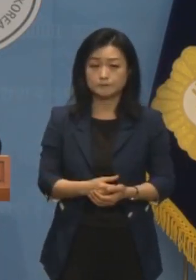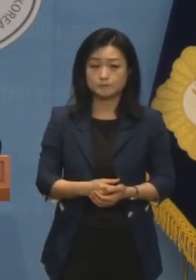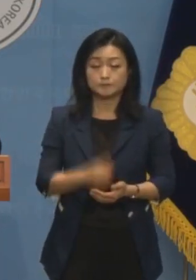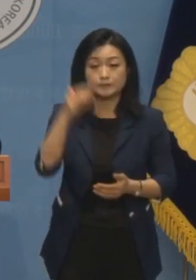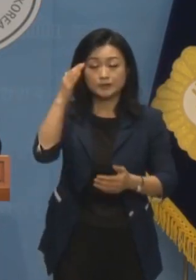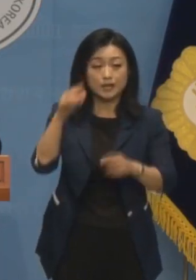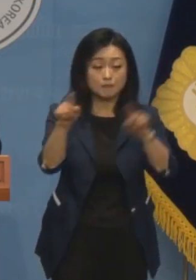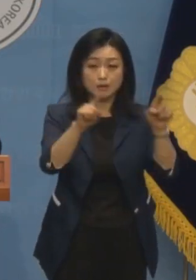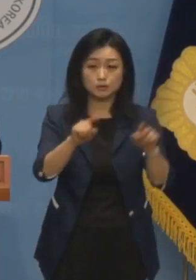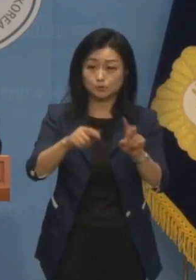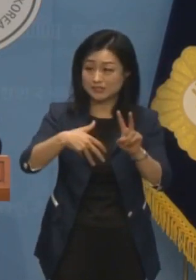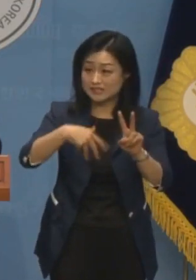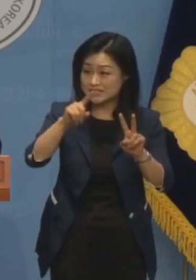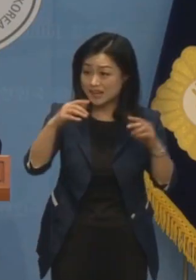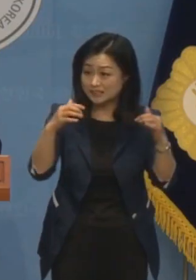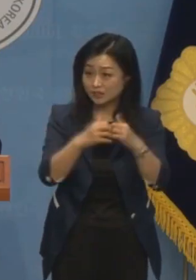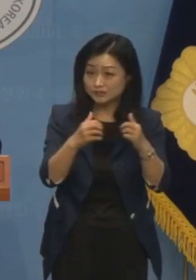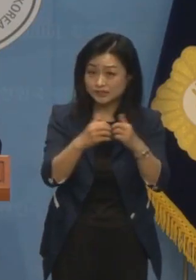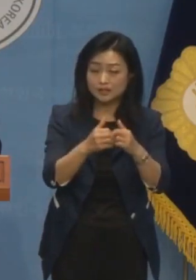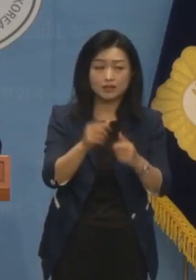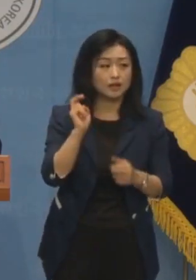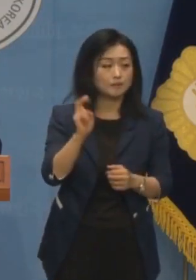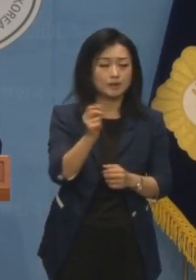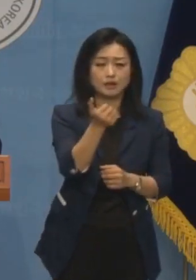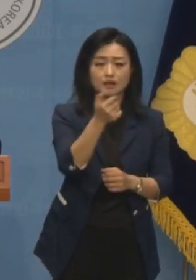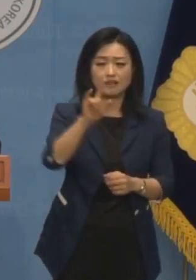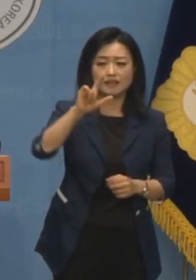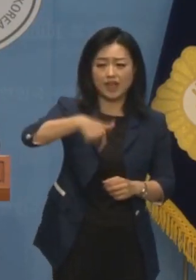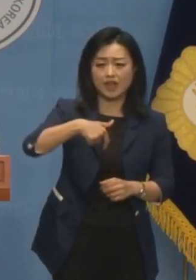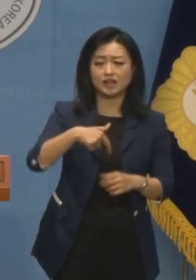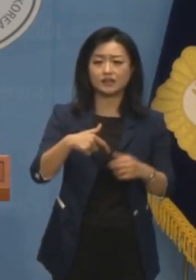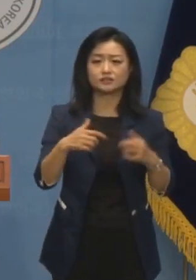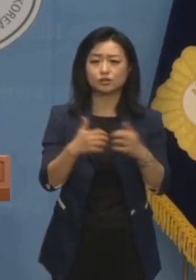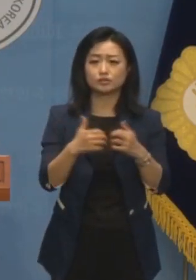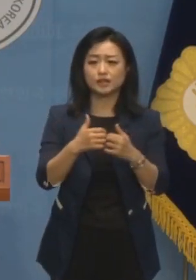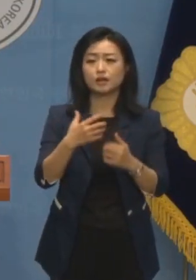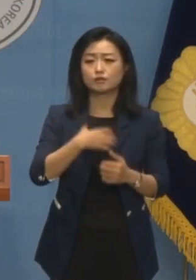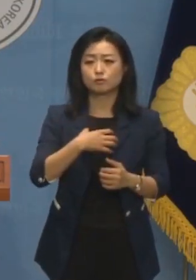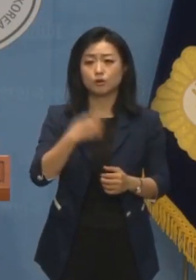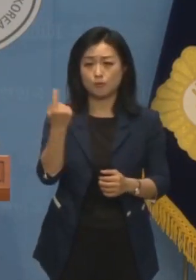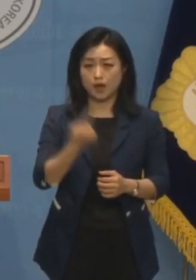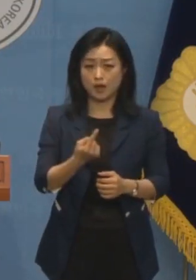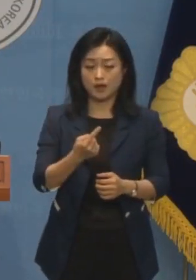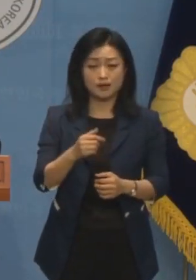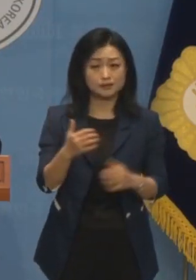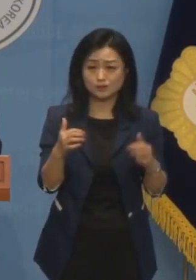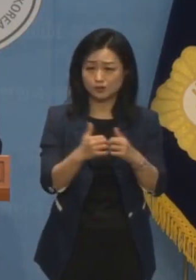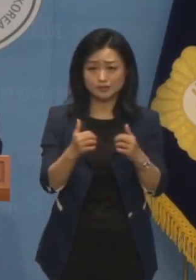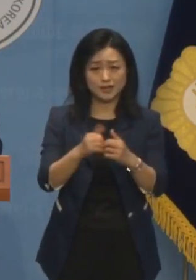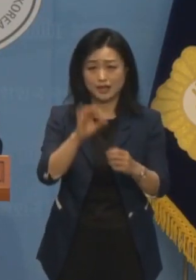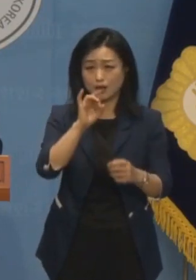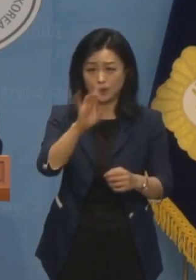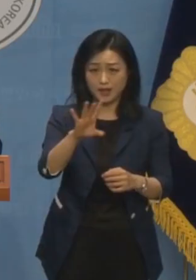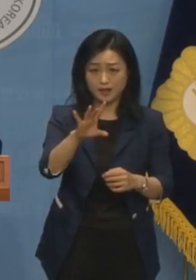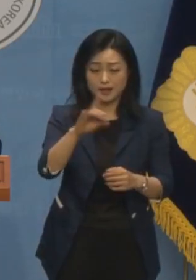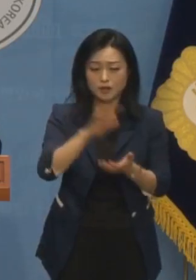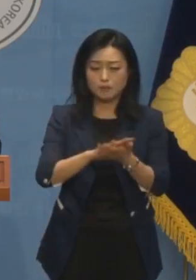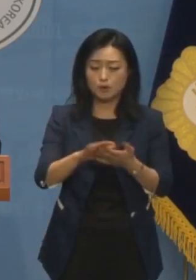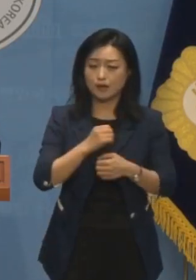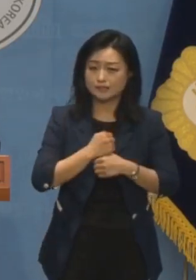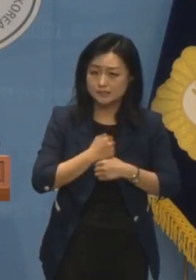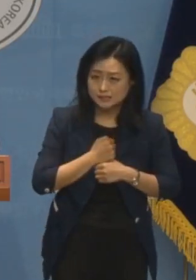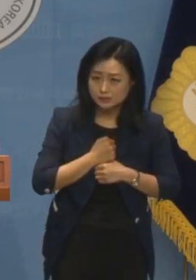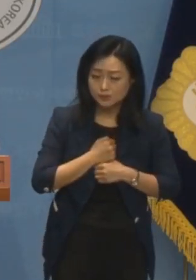한반도 제2차 전쟁은 핵전쟁이 될 가능성이 매우 높습니다. 어떤 경우에도 전쟁은 안 됩니다. 평화를